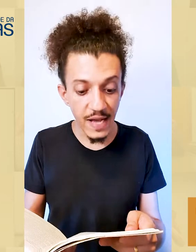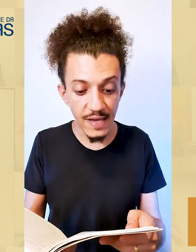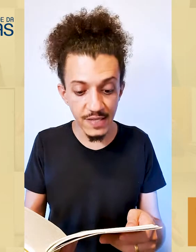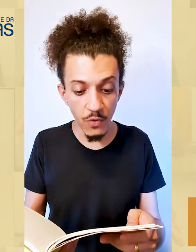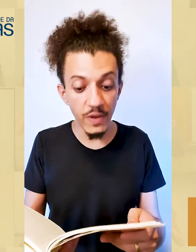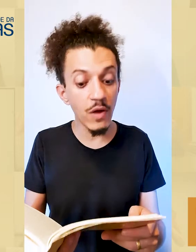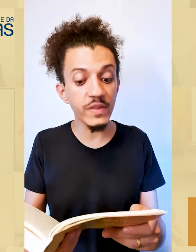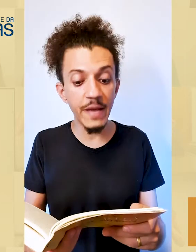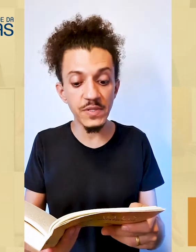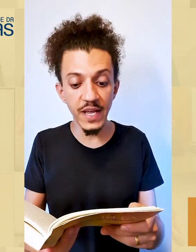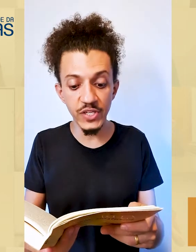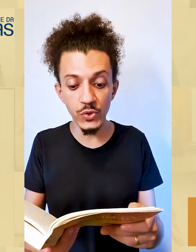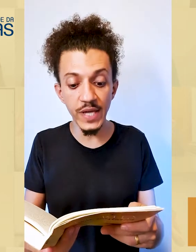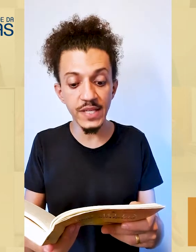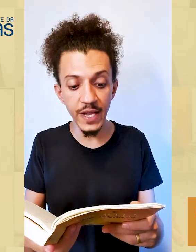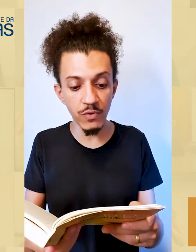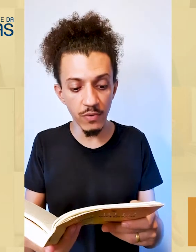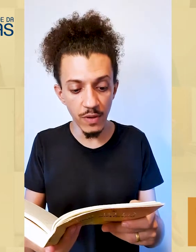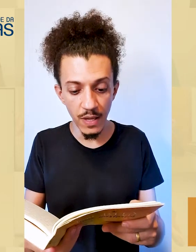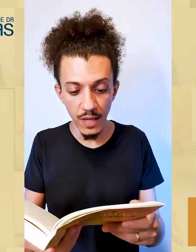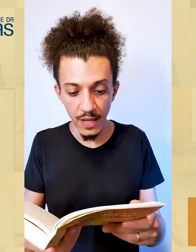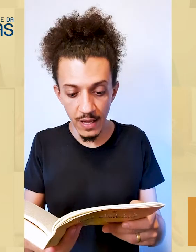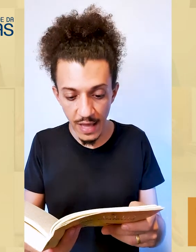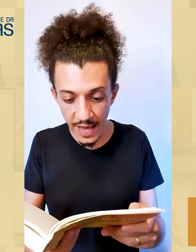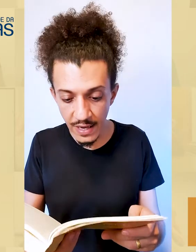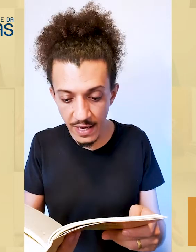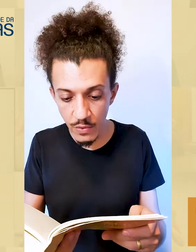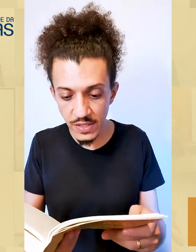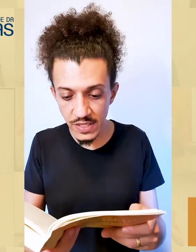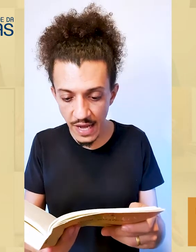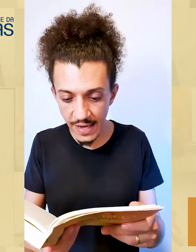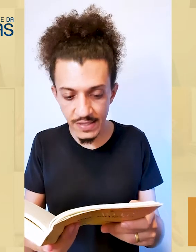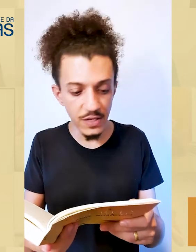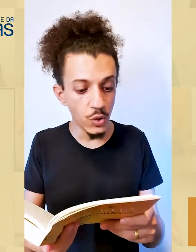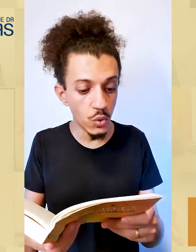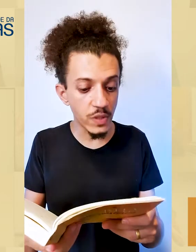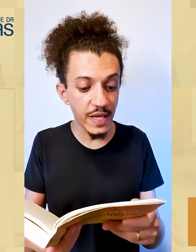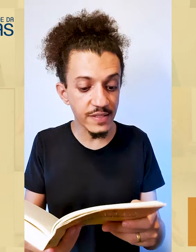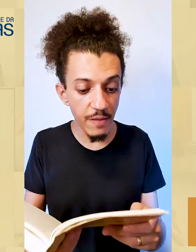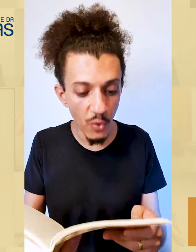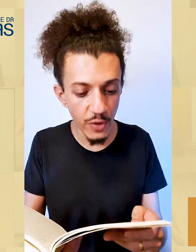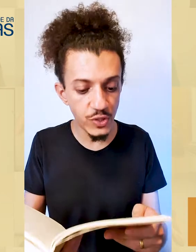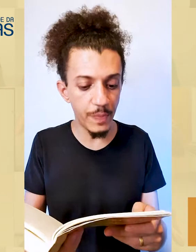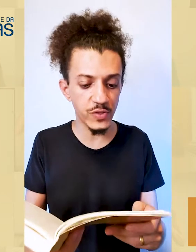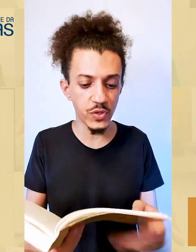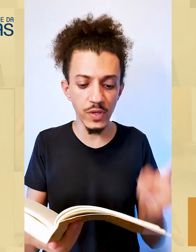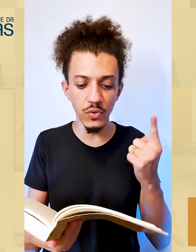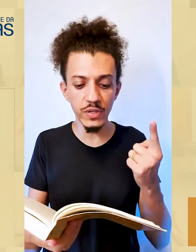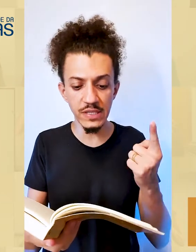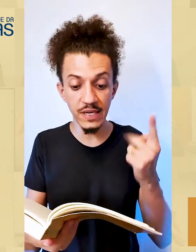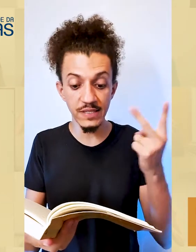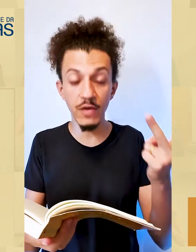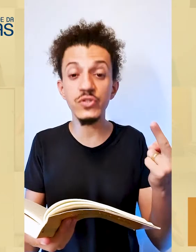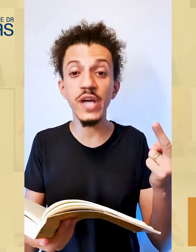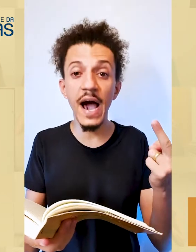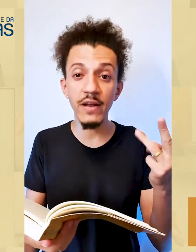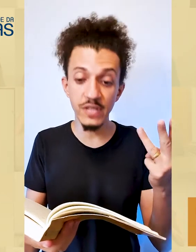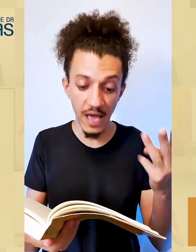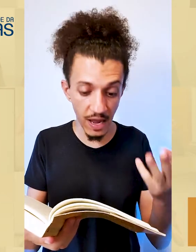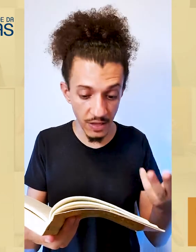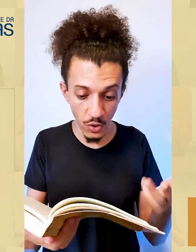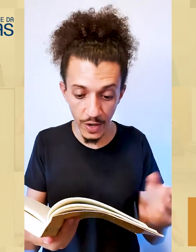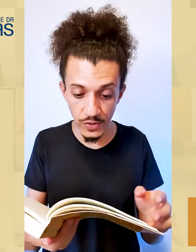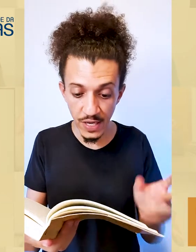Por essa razão, não temos registro escrito em língua de sinais do testemunho de pessoas surdas, seus